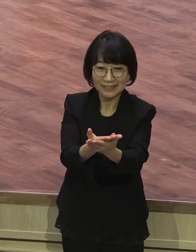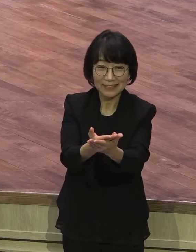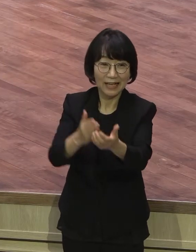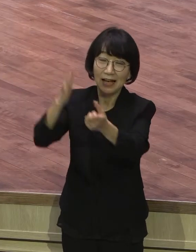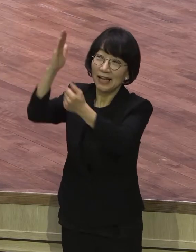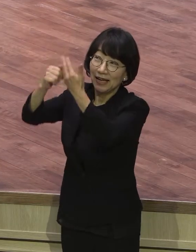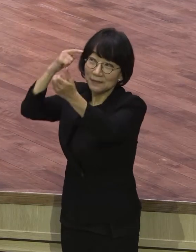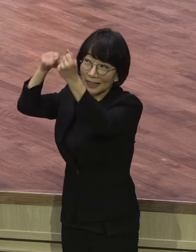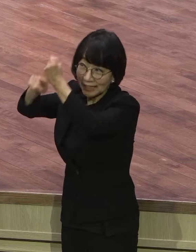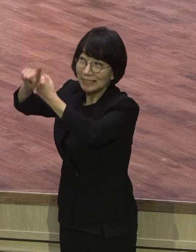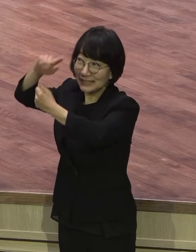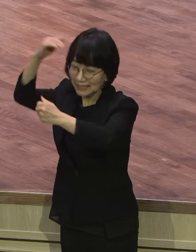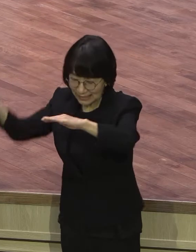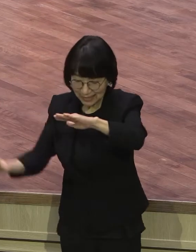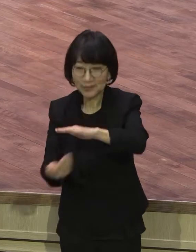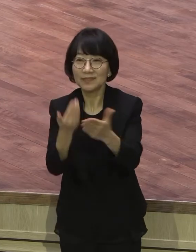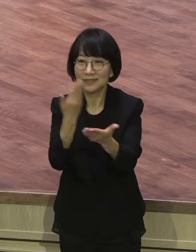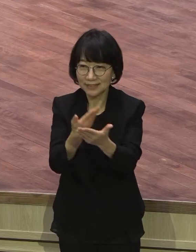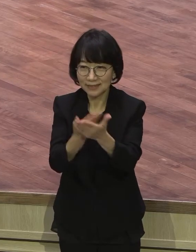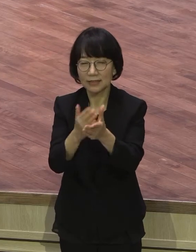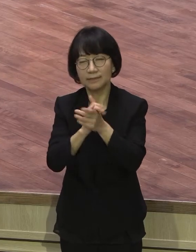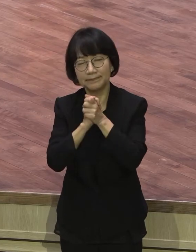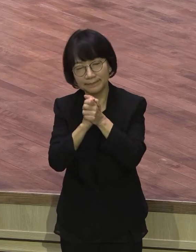하나님의 뜻이 이루어지기를 원합니다.